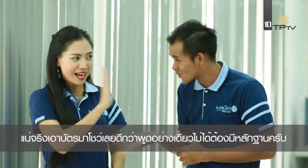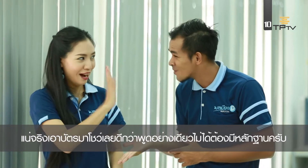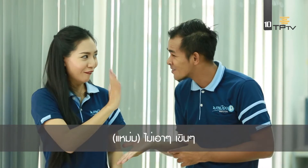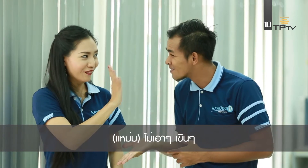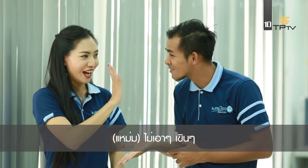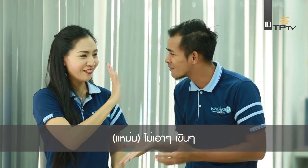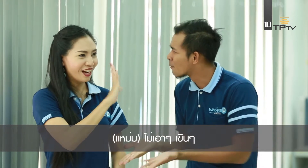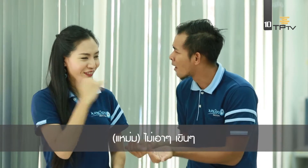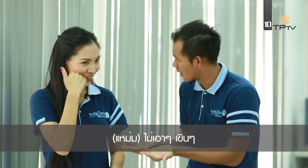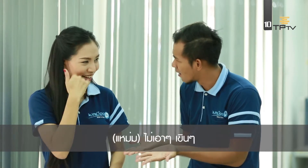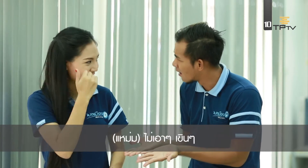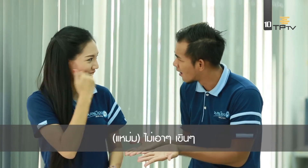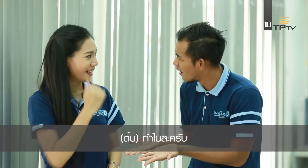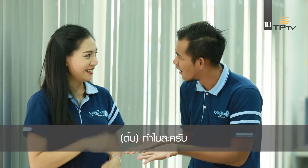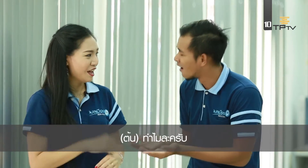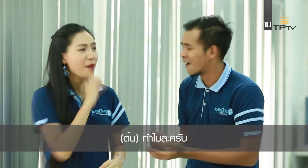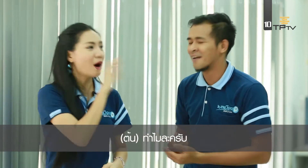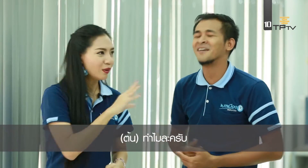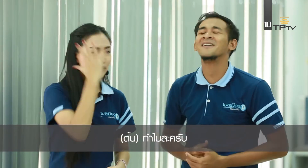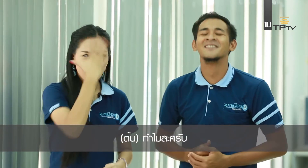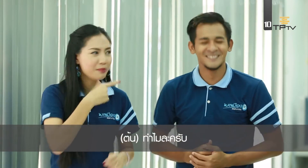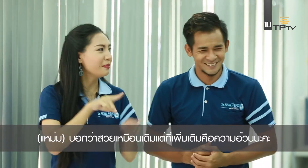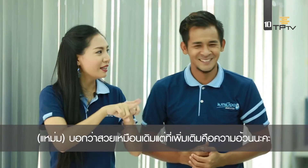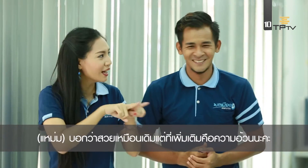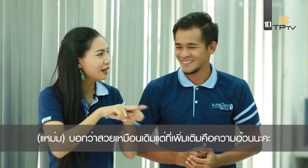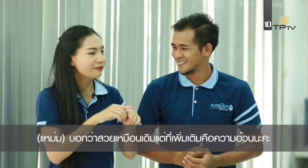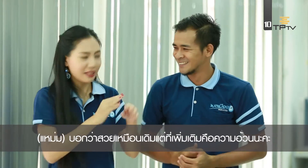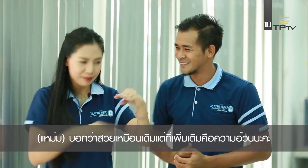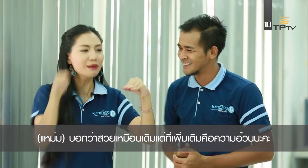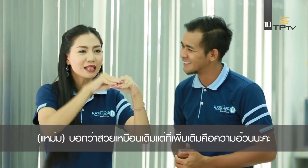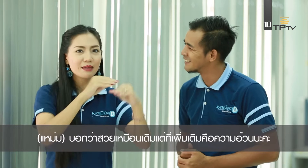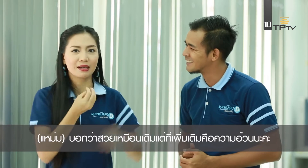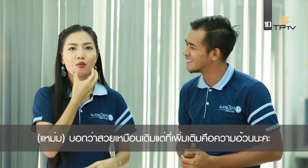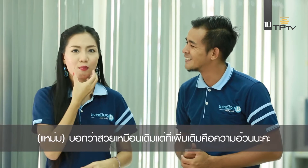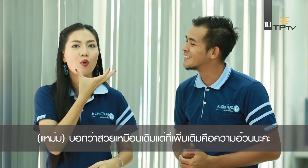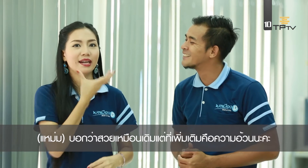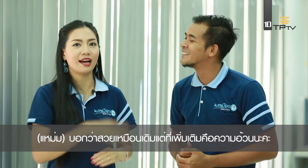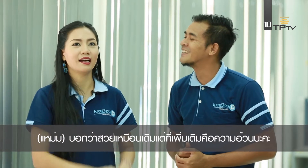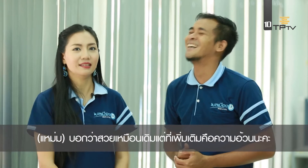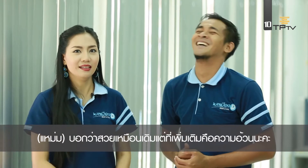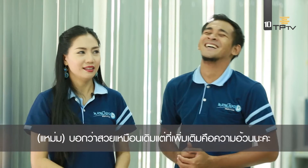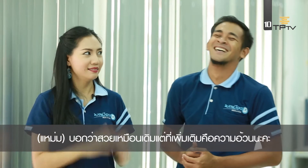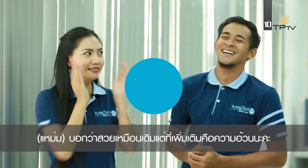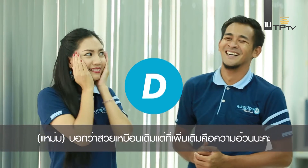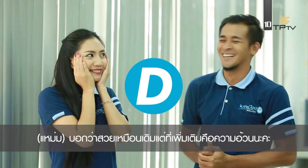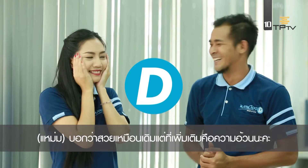ลักฐาน ไม่เอาไม่เอาไม่เอาเขินเขินบอกว่าสวยเหมือนเดิมแต่ที่เพิ่มเติมคือความอ้วนนะคะ